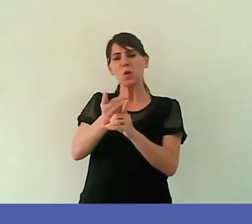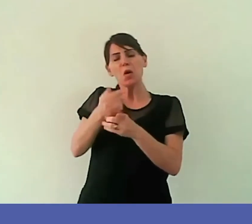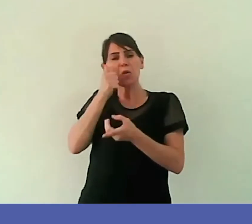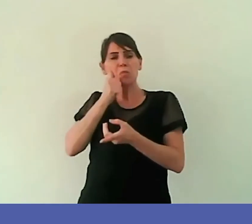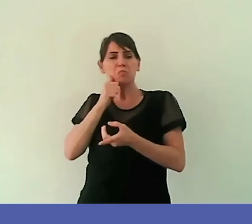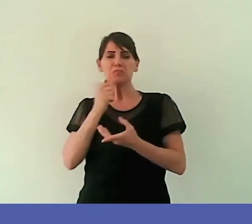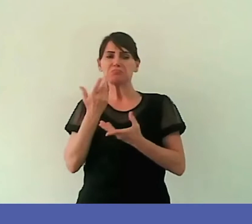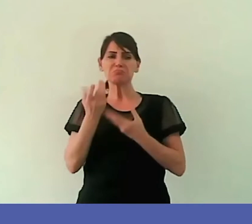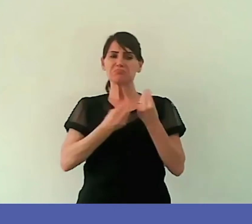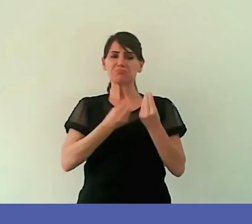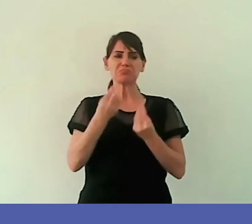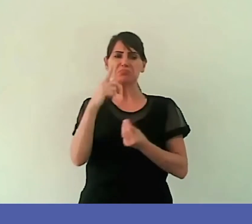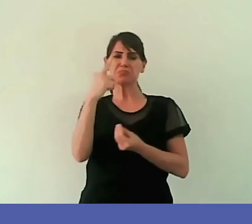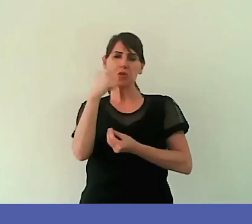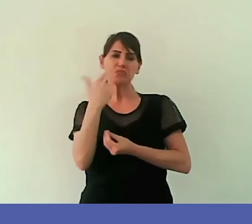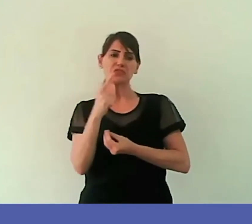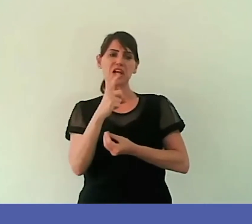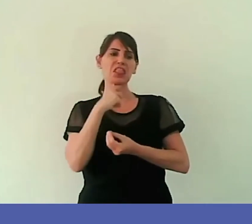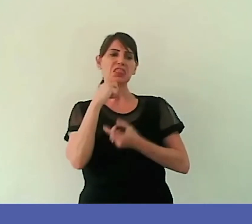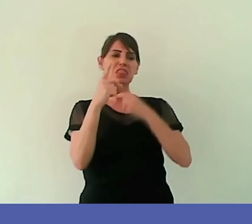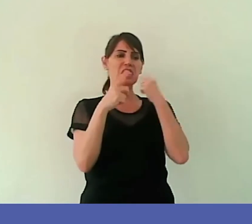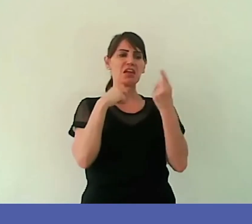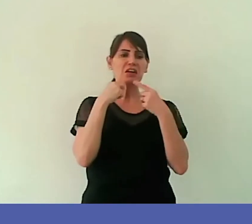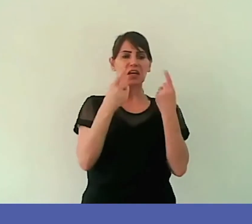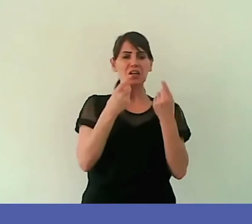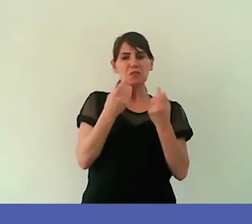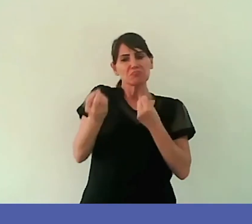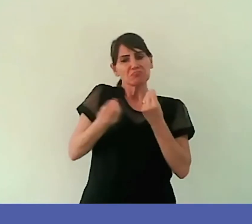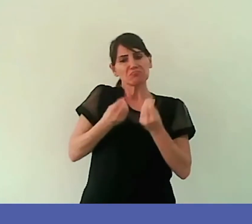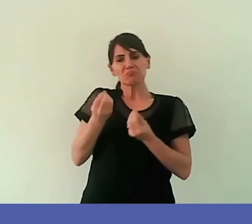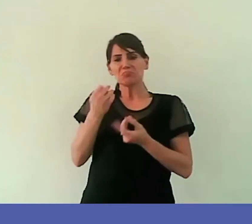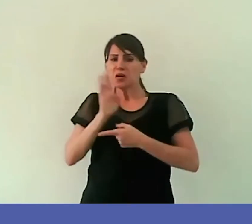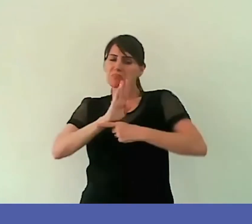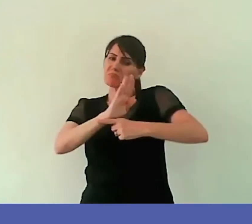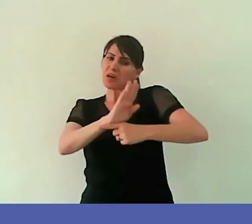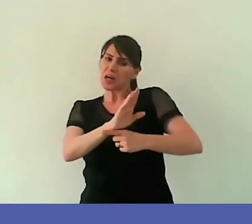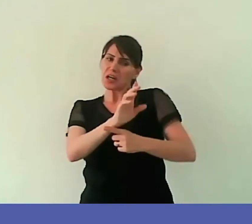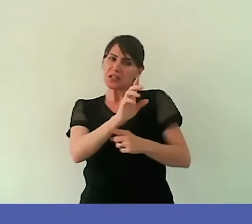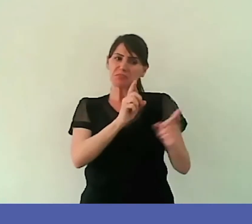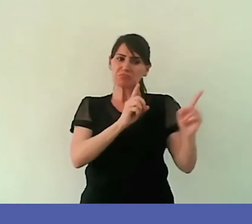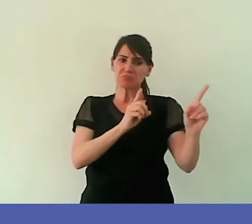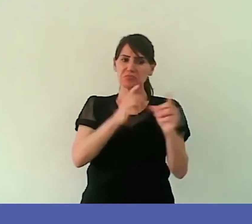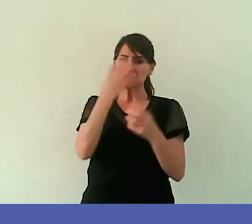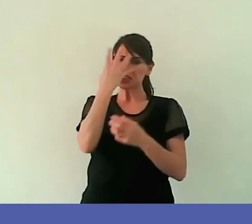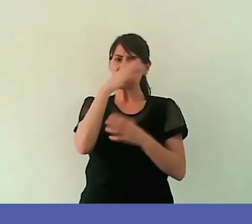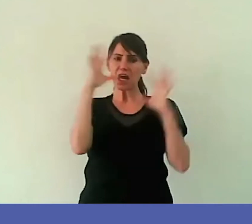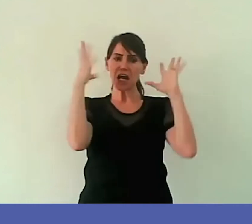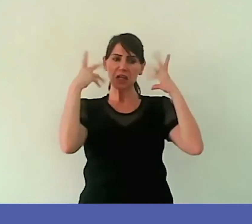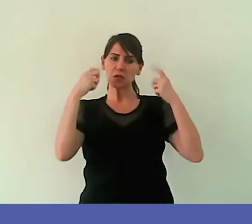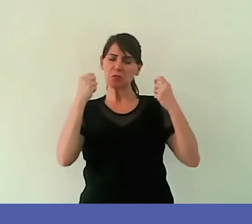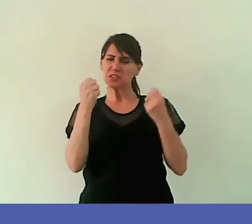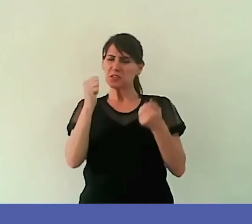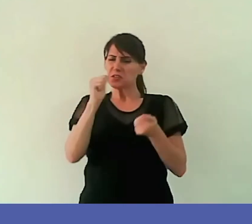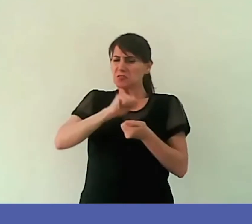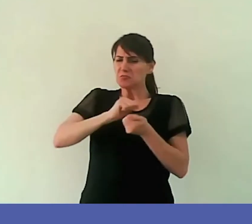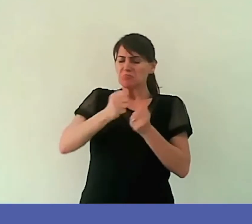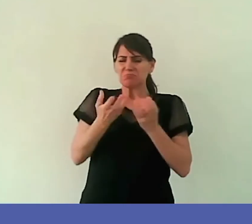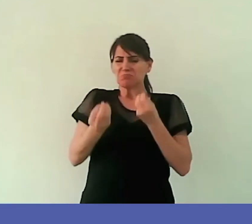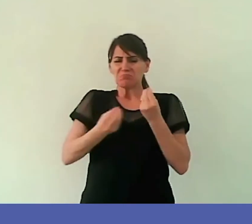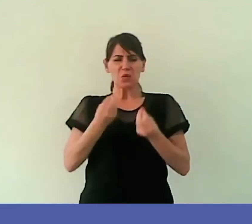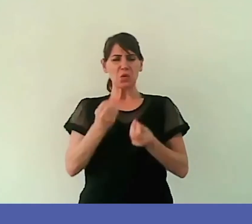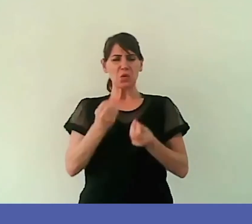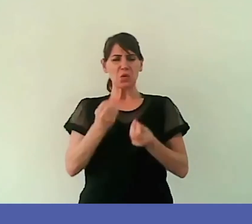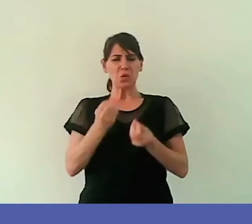animais ninguém que pudesse ser a sua auxiliadora, que lhe fosse idônea, que lhe encaixasse, né? Que